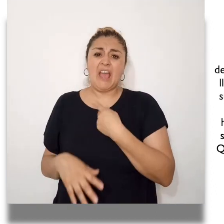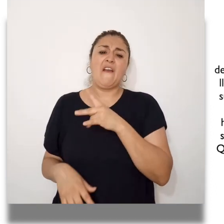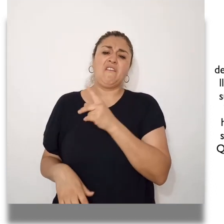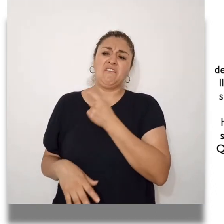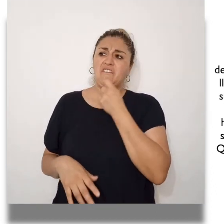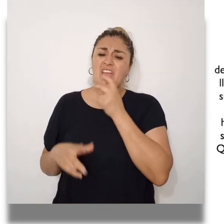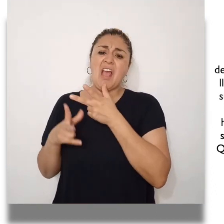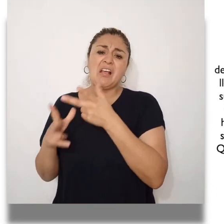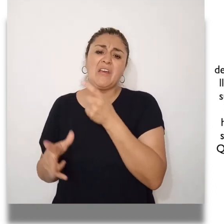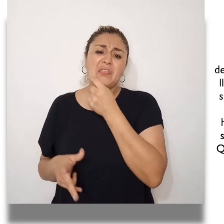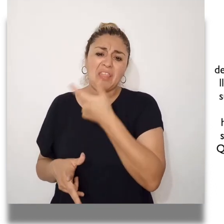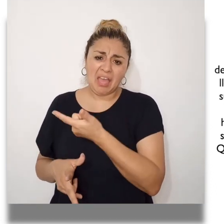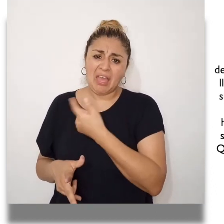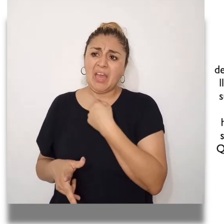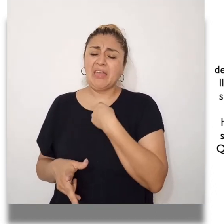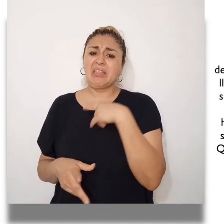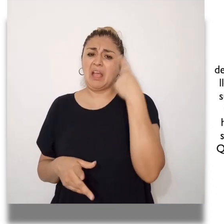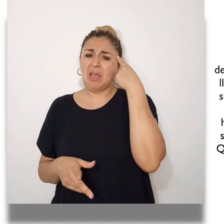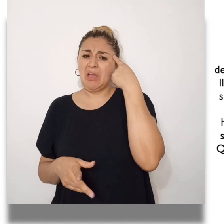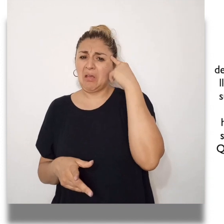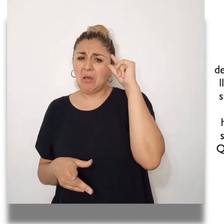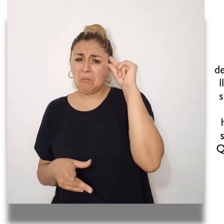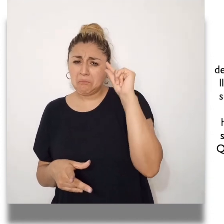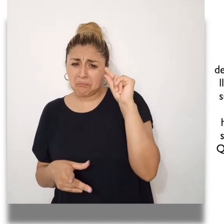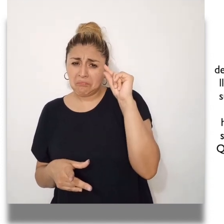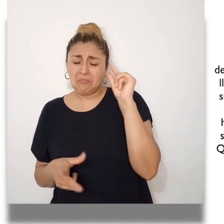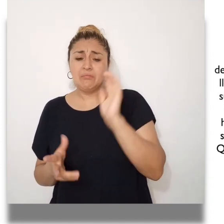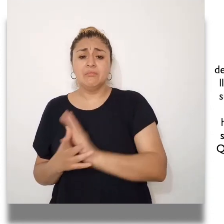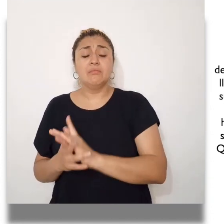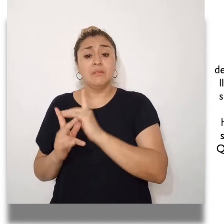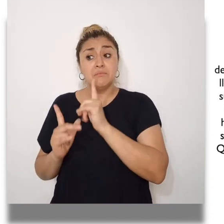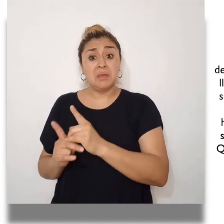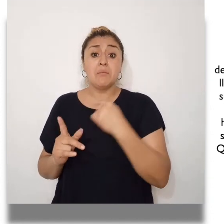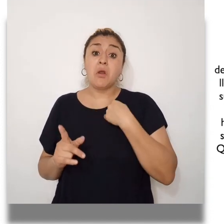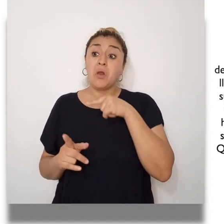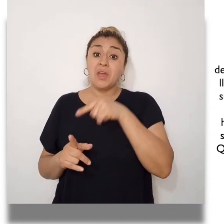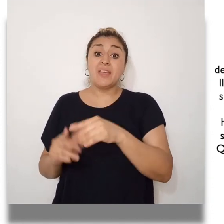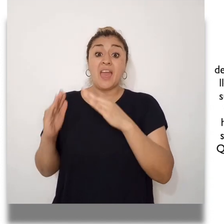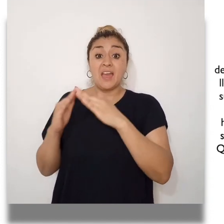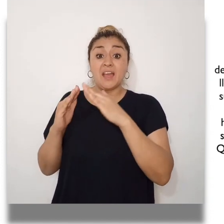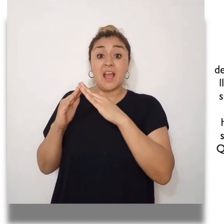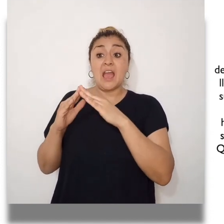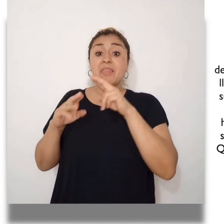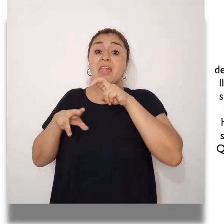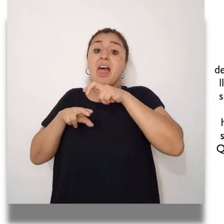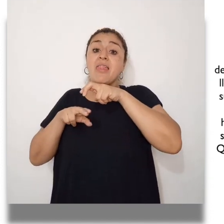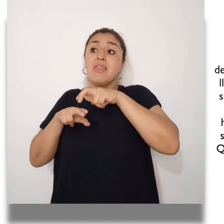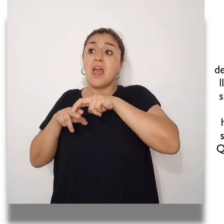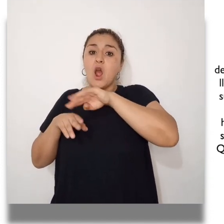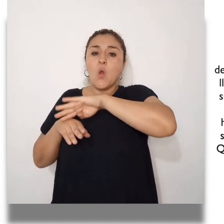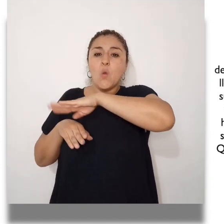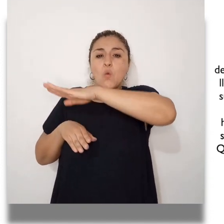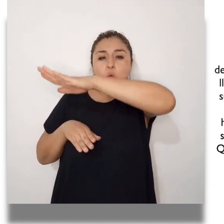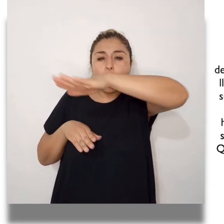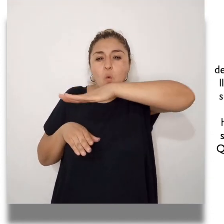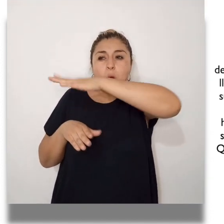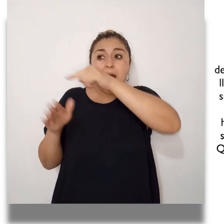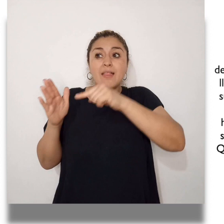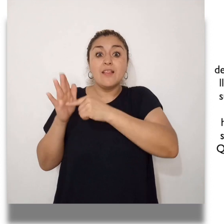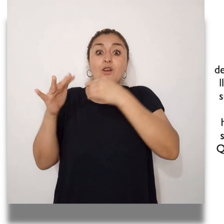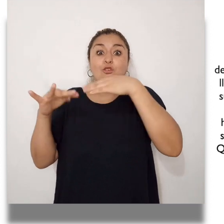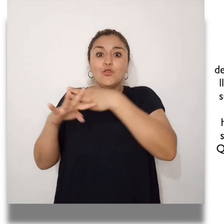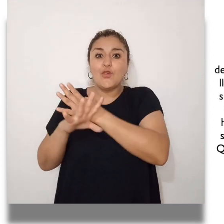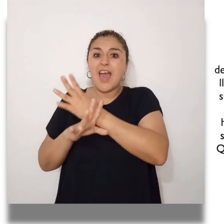ignorante. Se sienta en una silla a la puerta de su casa, en los lugares altos de la ciudad,